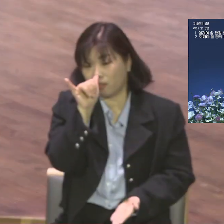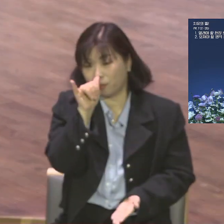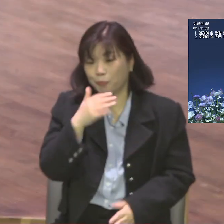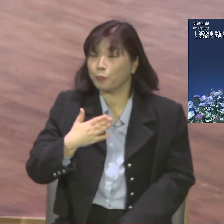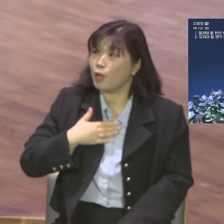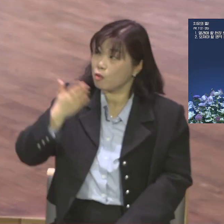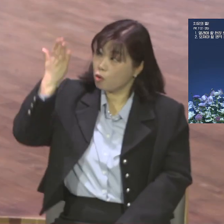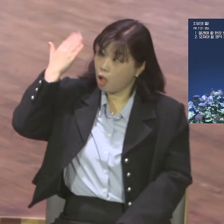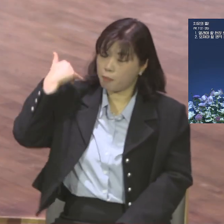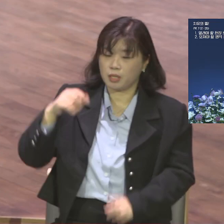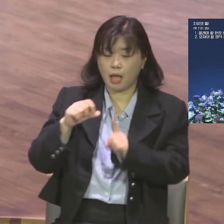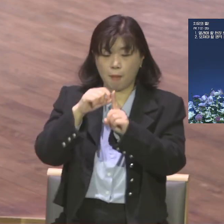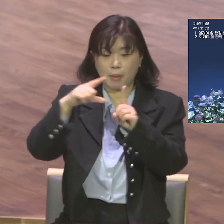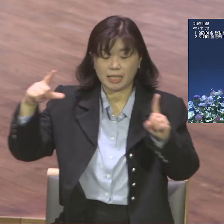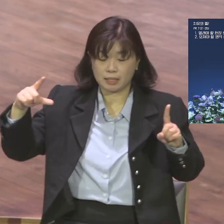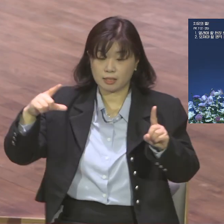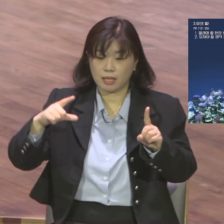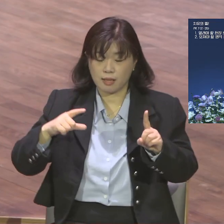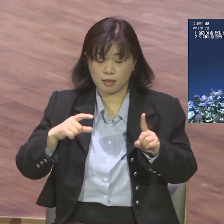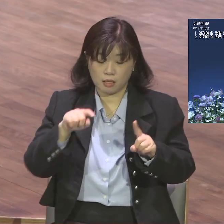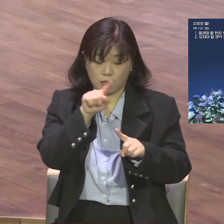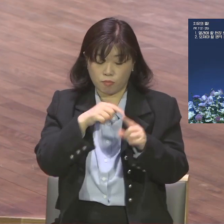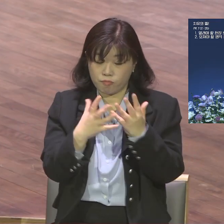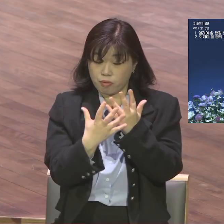한 이유도